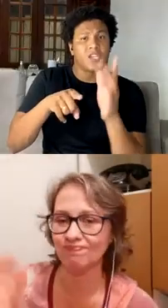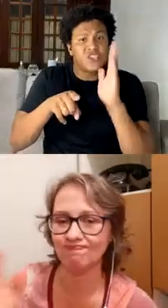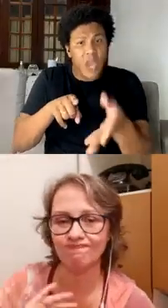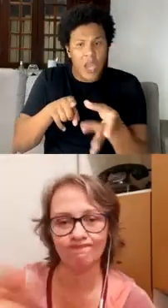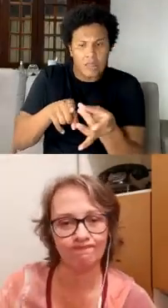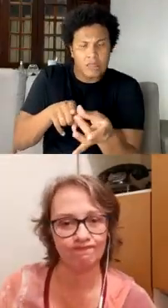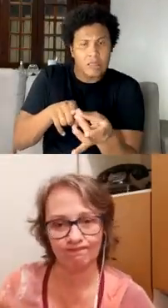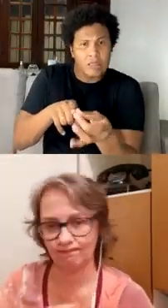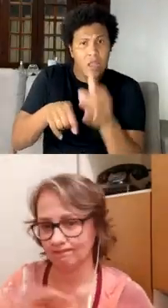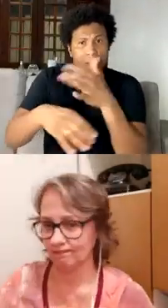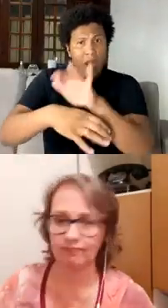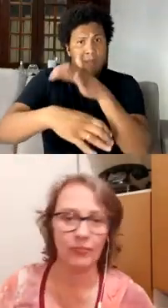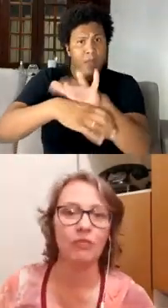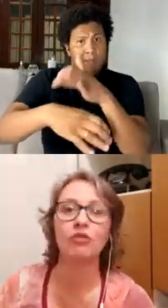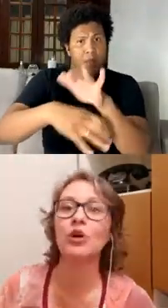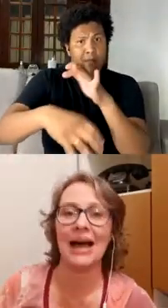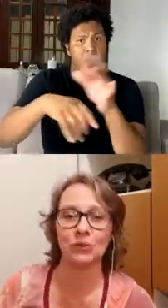contracepção